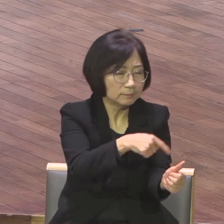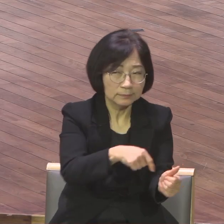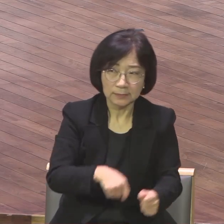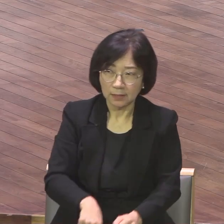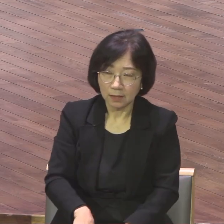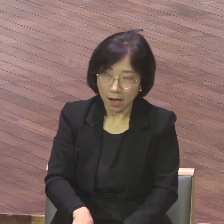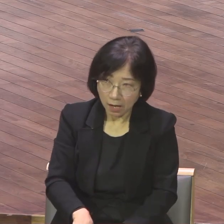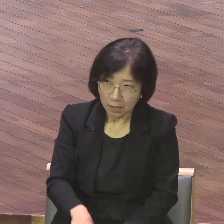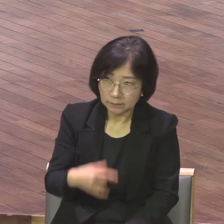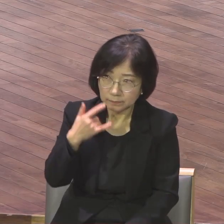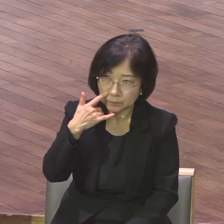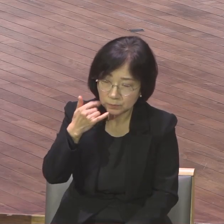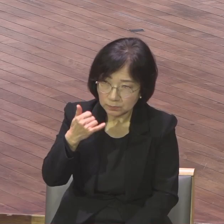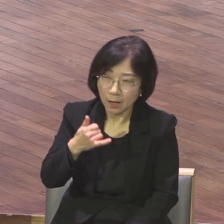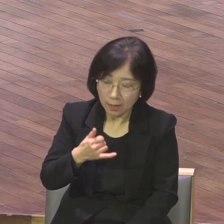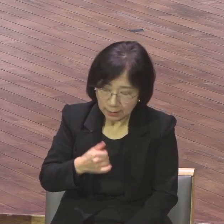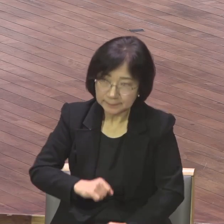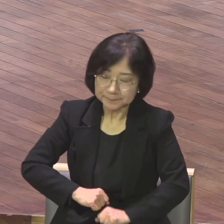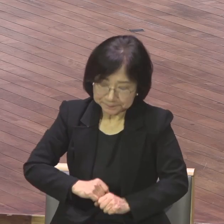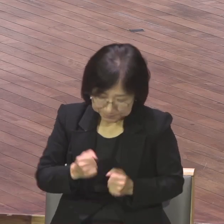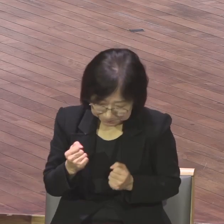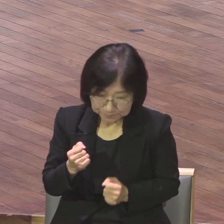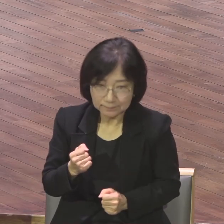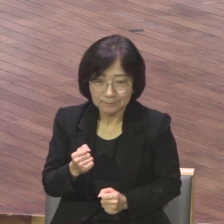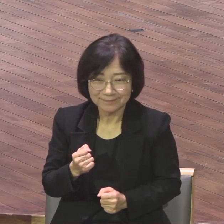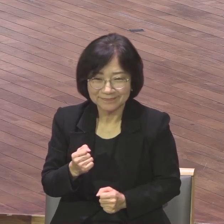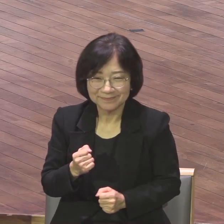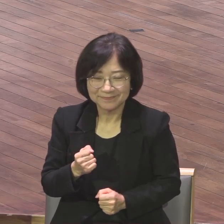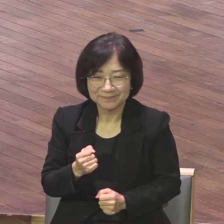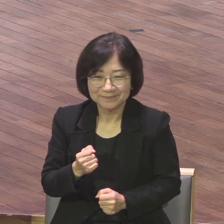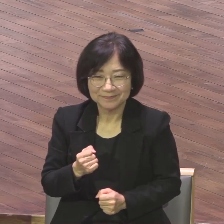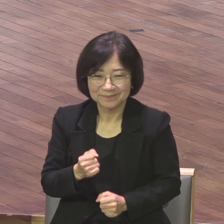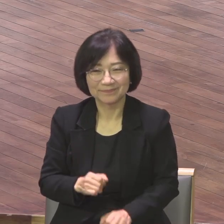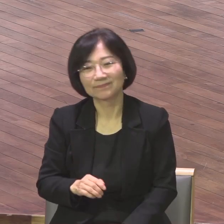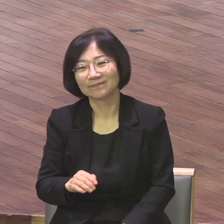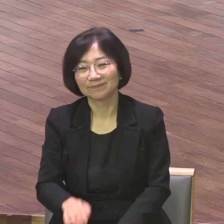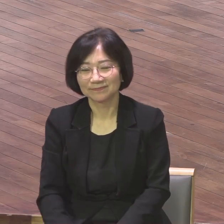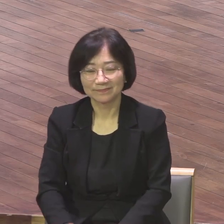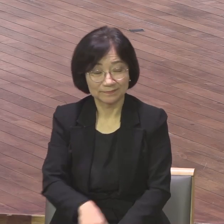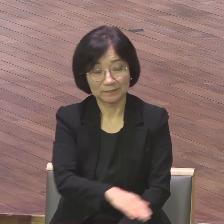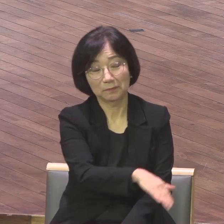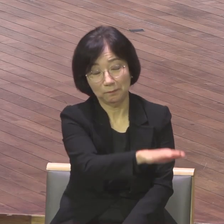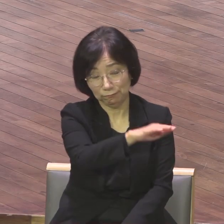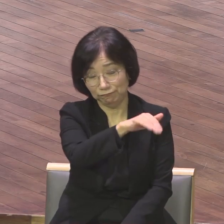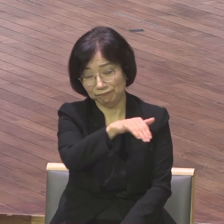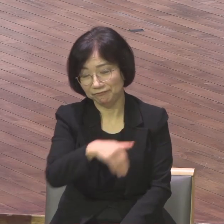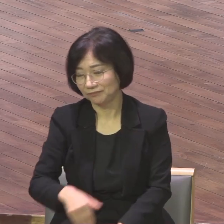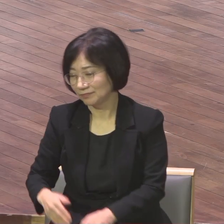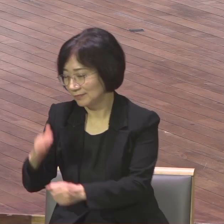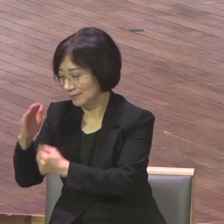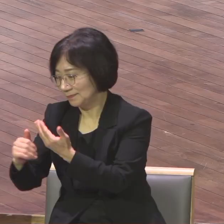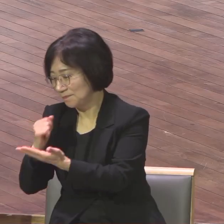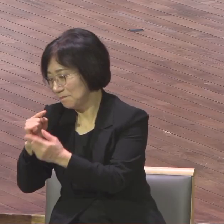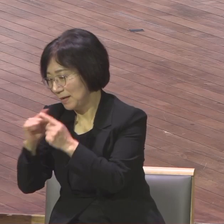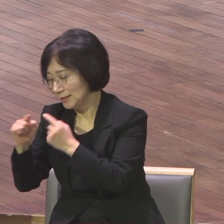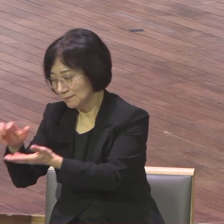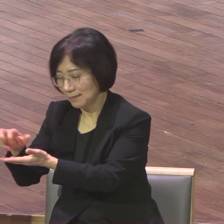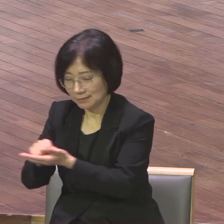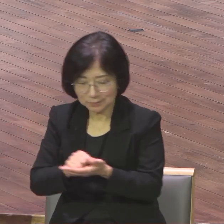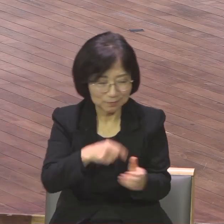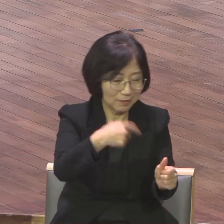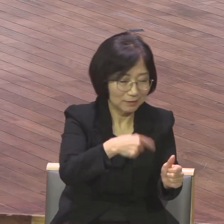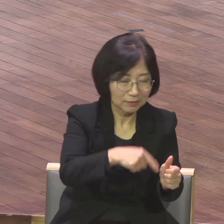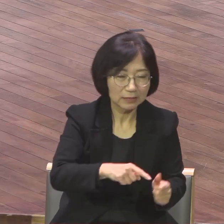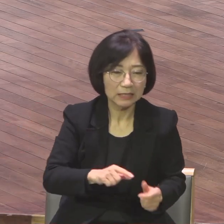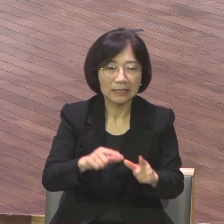말이에요. 곁으로 불러서 뭐요? 성경을 바탕으로 하나님의 말씀 가르치는 것을 건면이라 그럽니다.